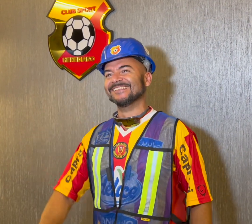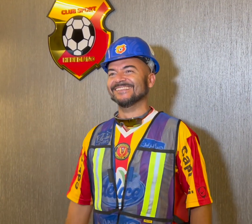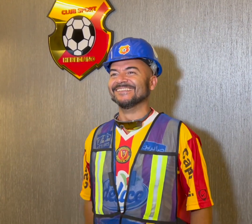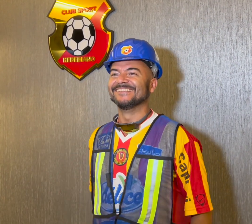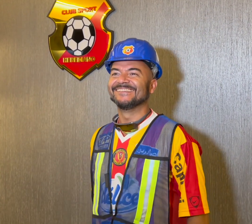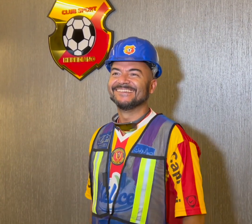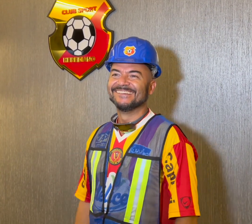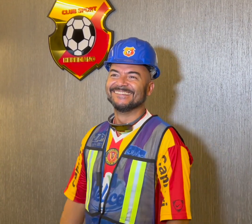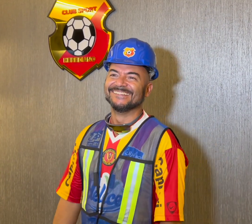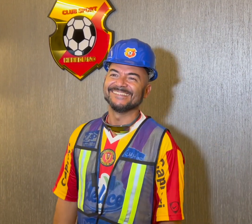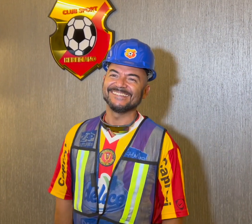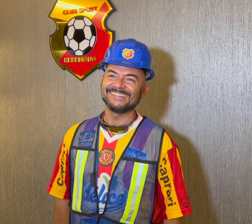¡Gracias!